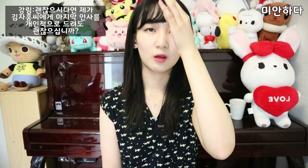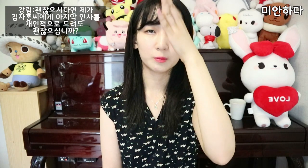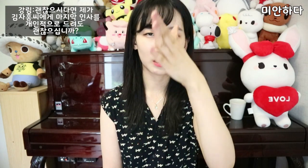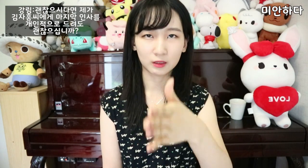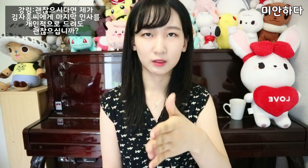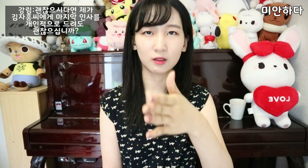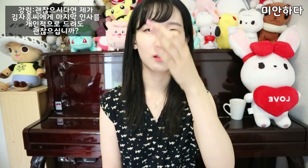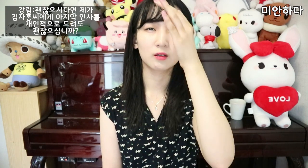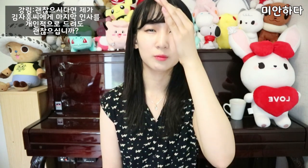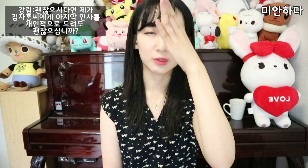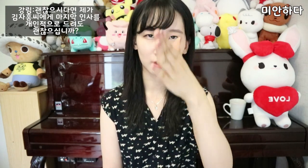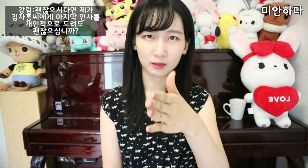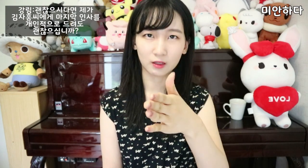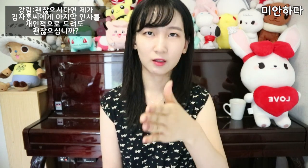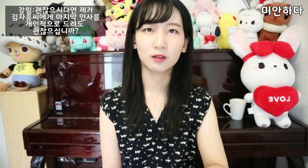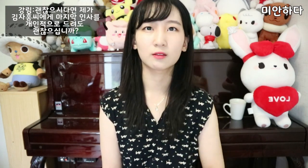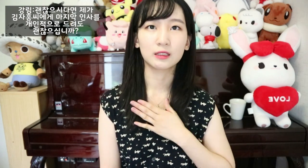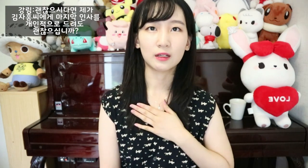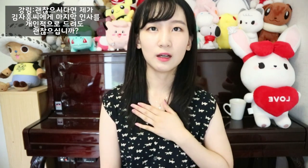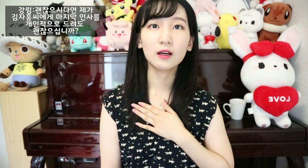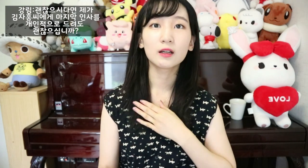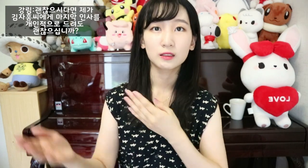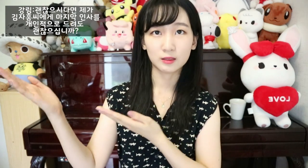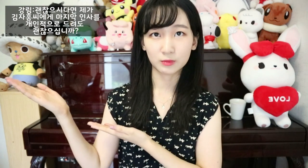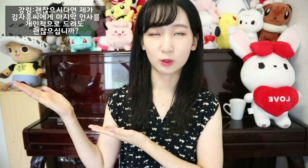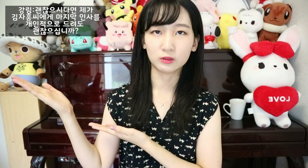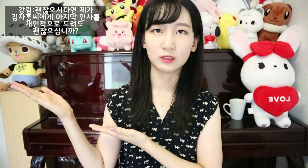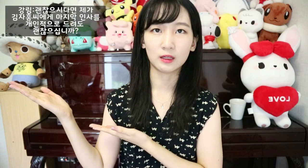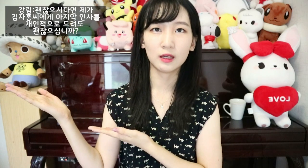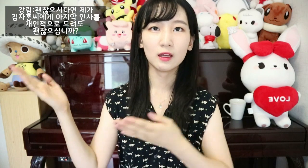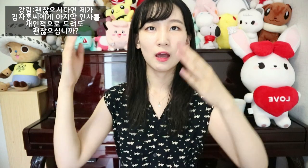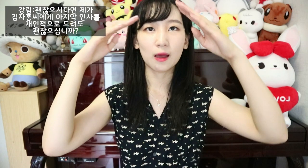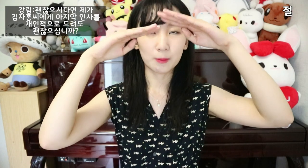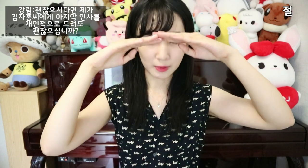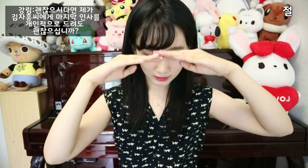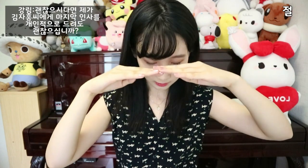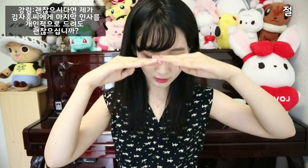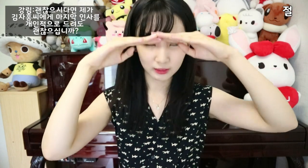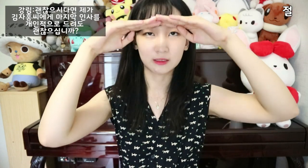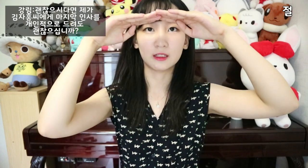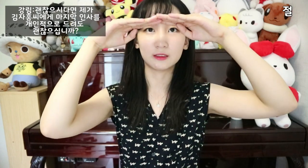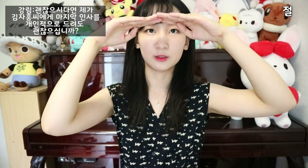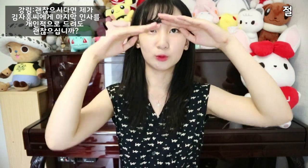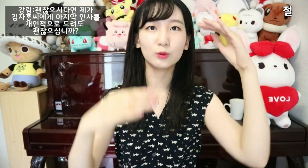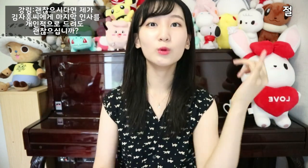미안하다. 미안하다. 제가 김자홍 씨에게 마지막 인사를 드려도